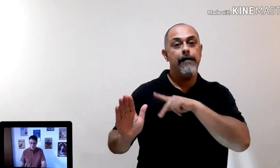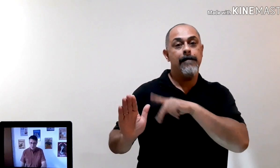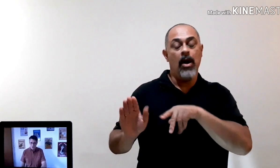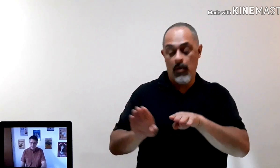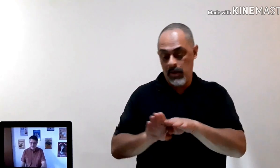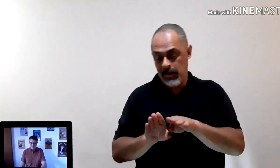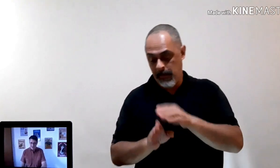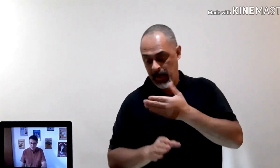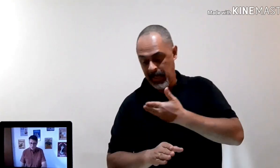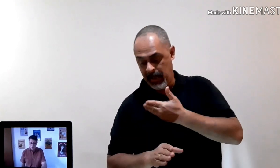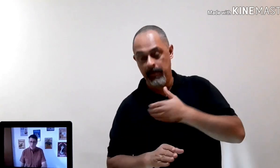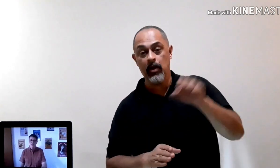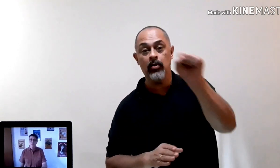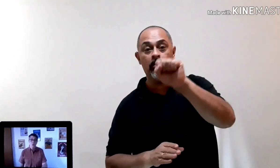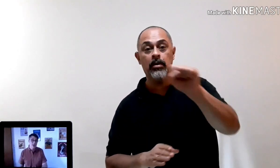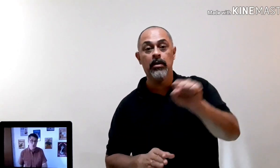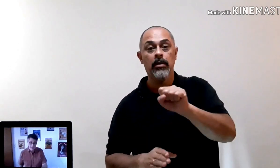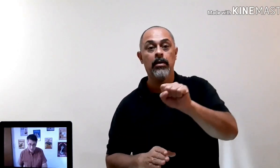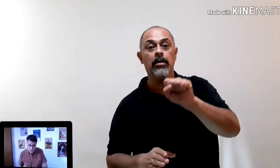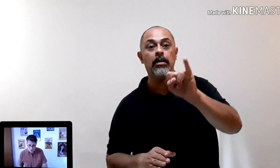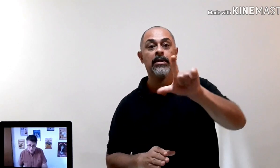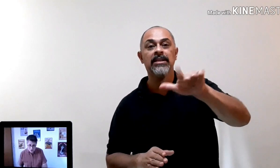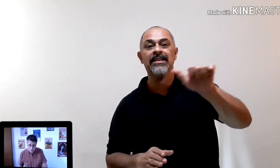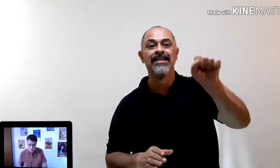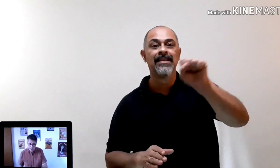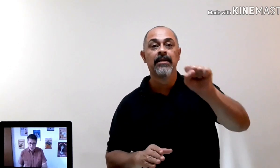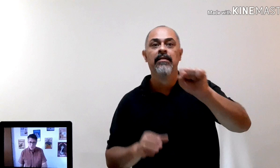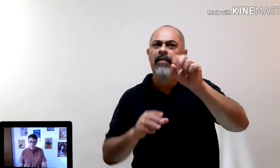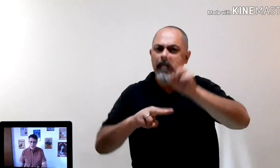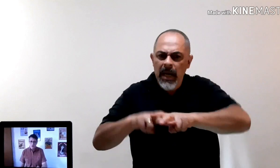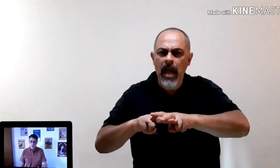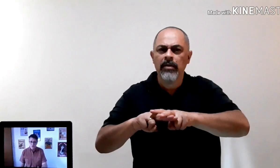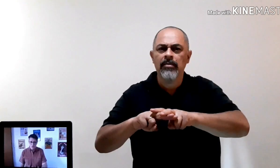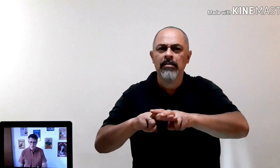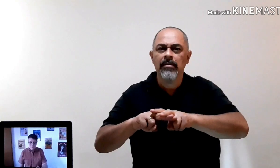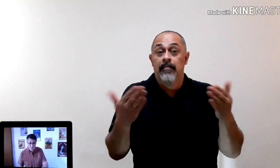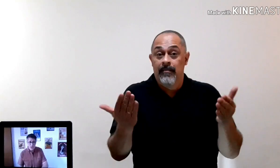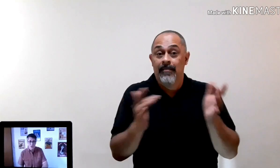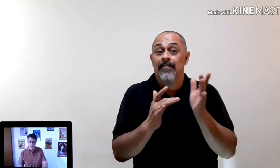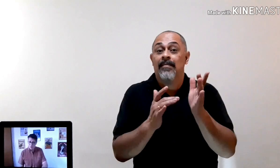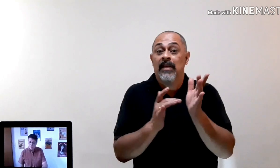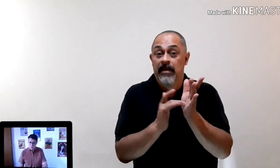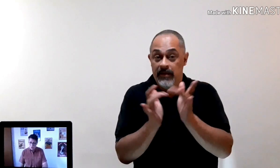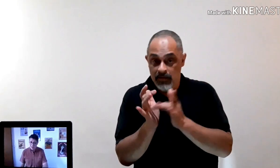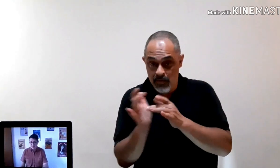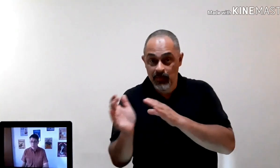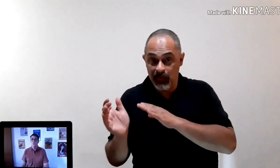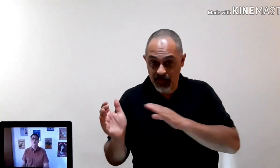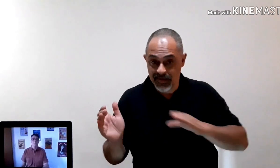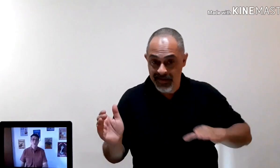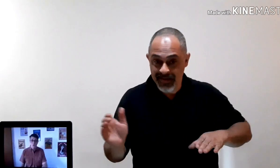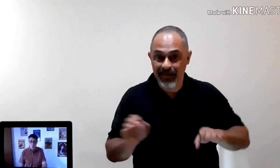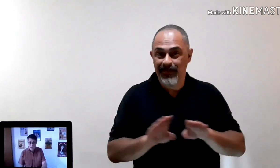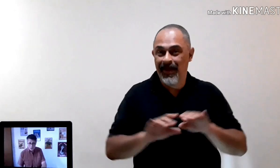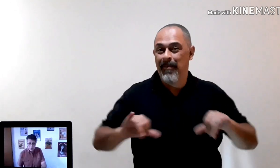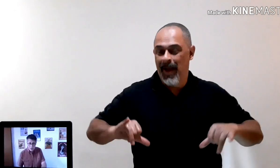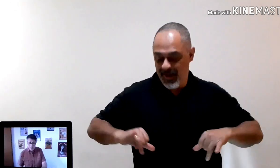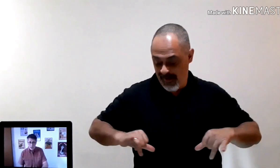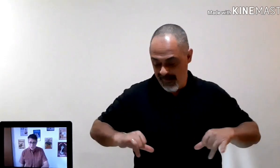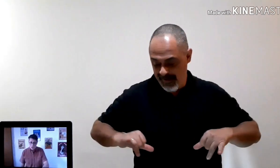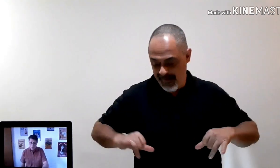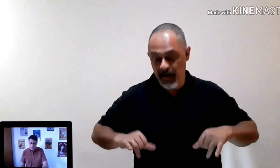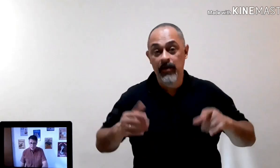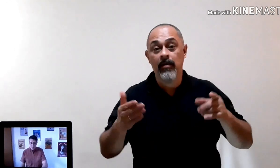sendo presos, sendo encarcerados, sendo açoitados. E no final, rapidamente, lá no livro de Mateus, capítulo